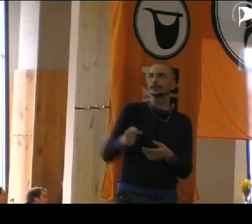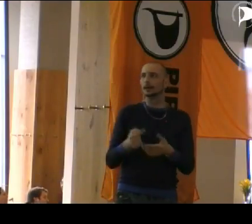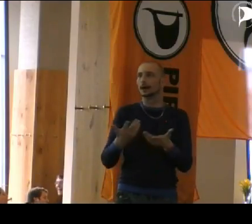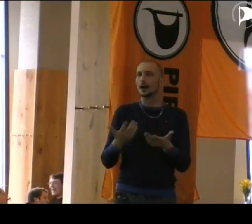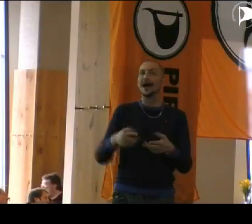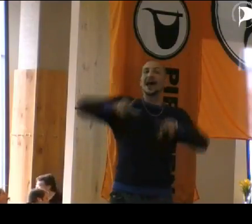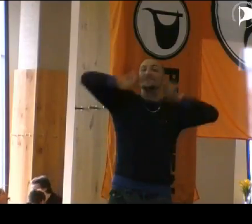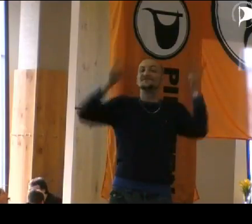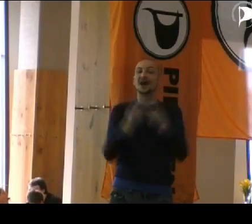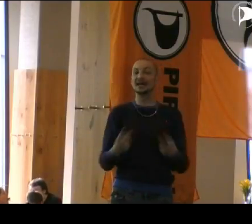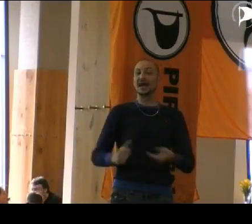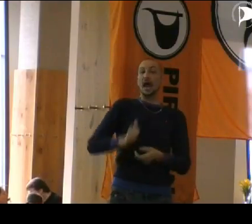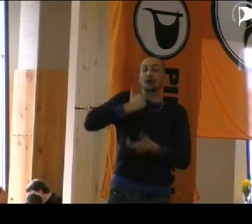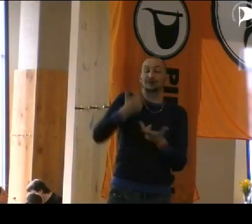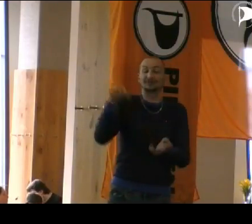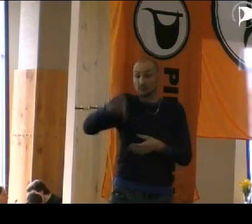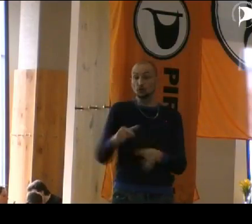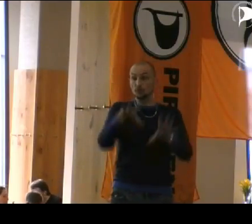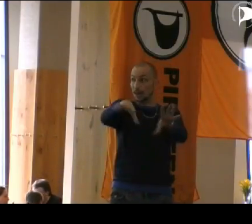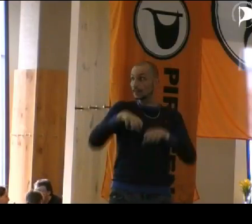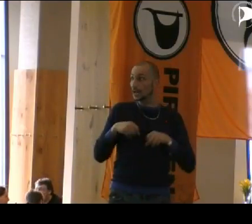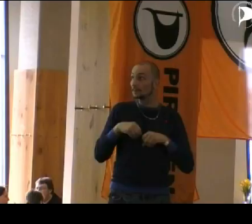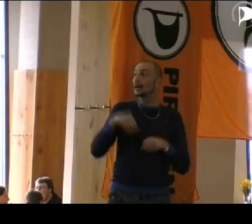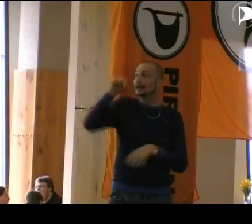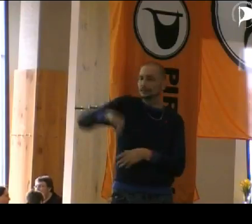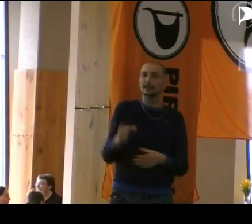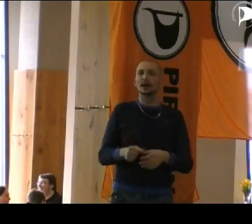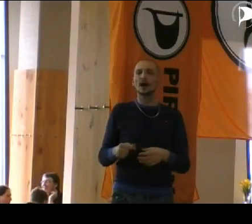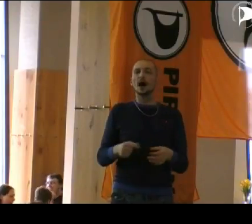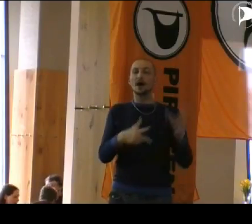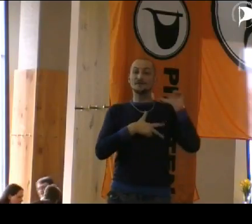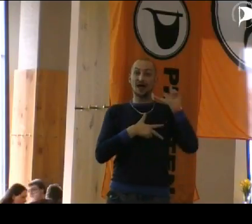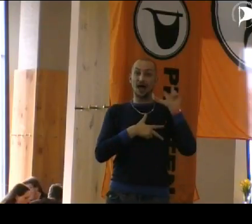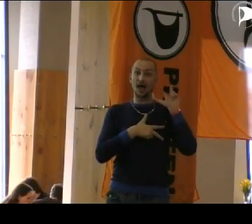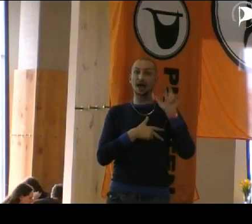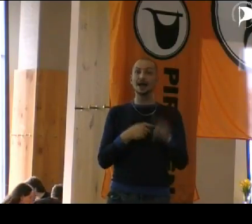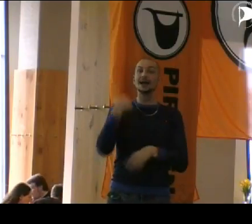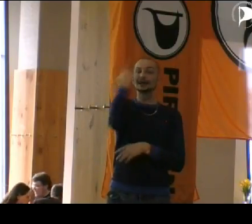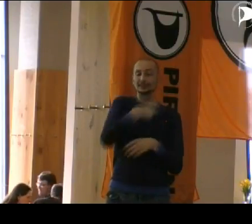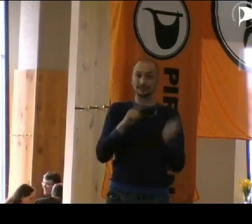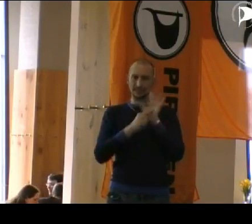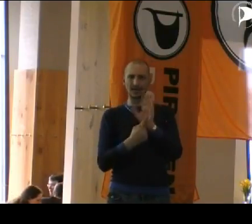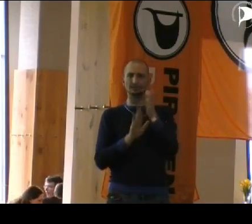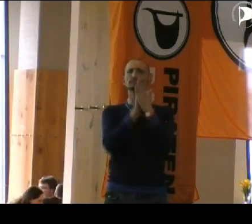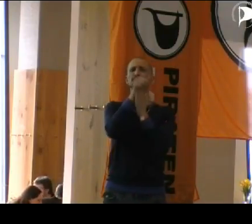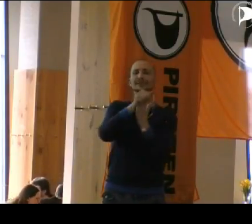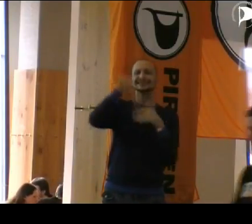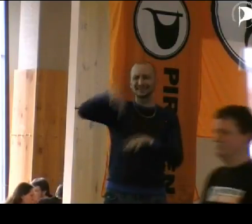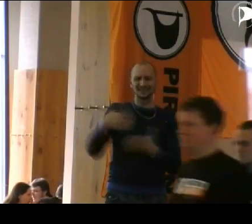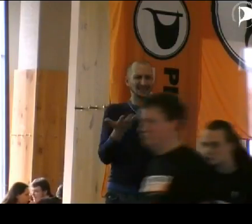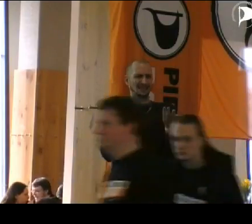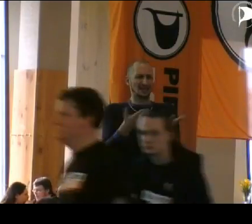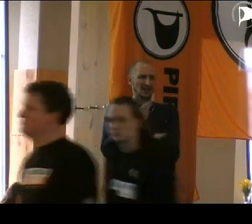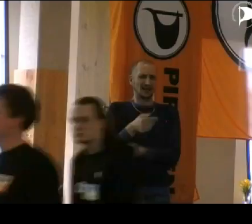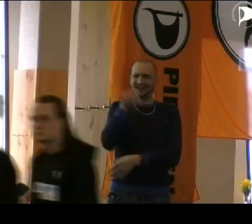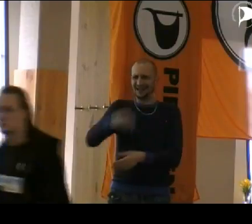zu überreden das jetzt das wahre gesicht und für das ist einfach am thema vorbei